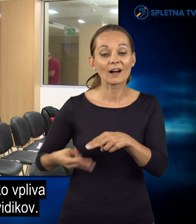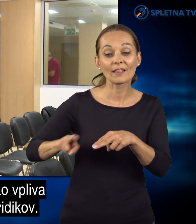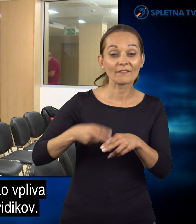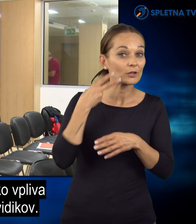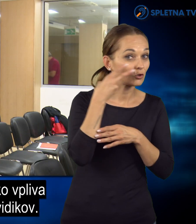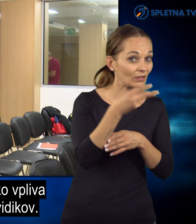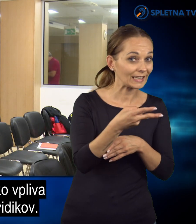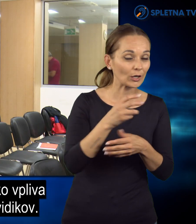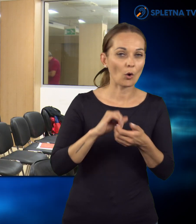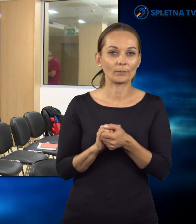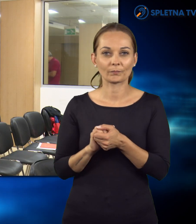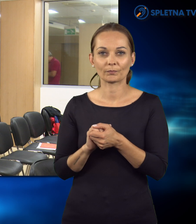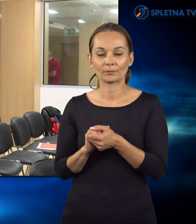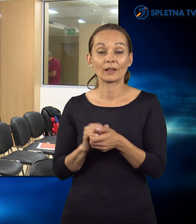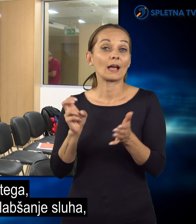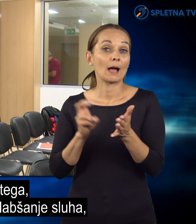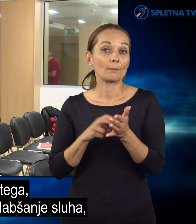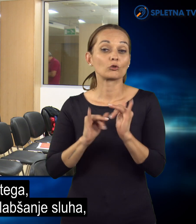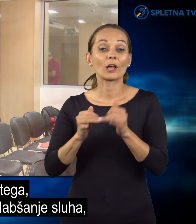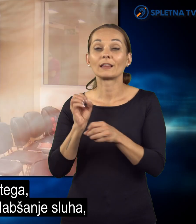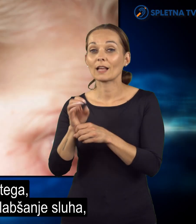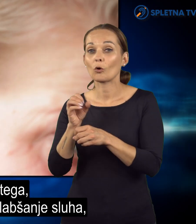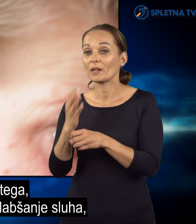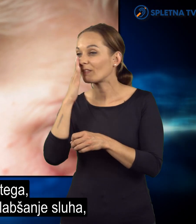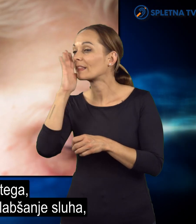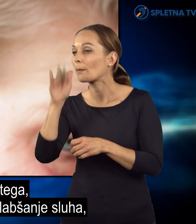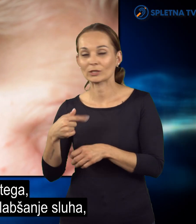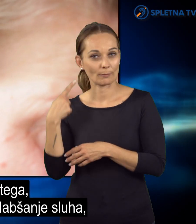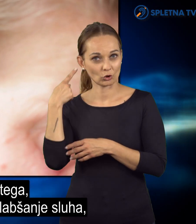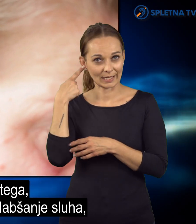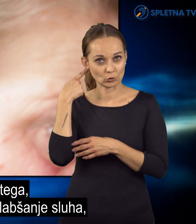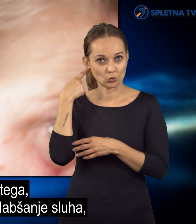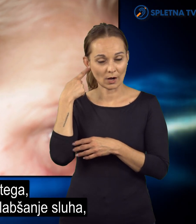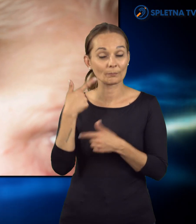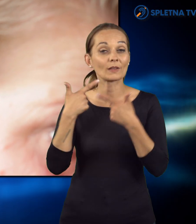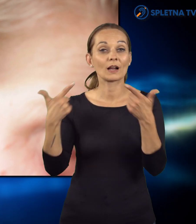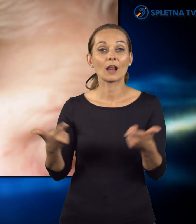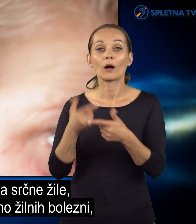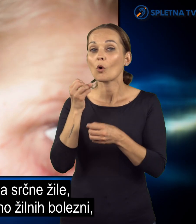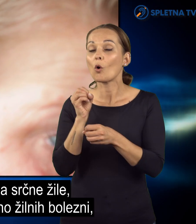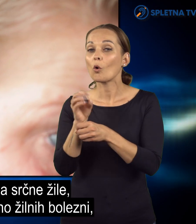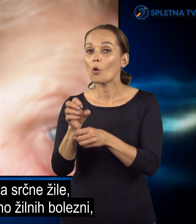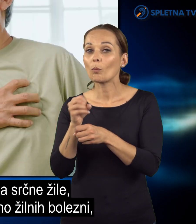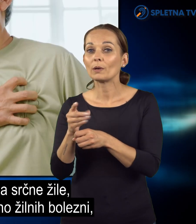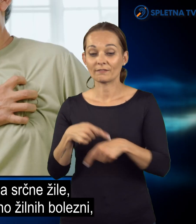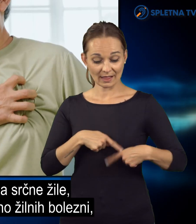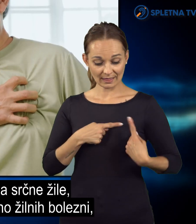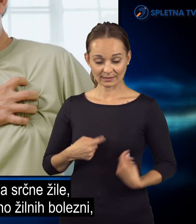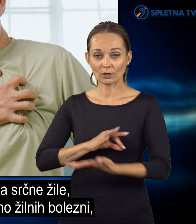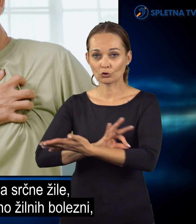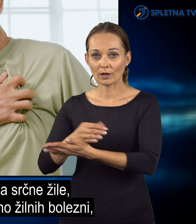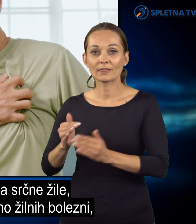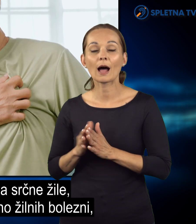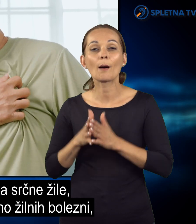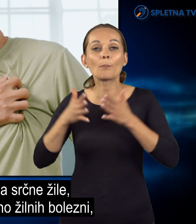vpliva na več vidikov, poleg tega, da vpliva na poslabšanje sluha, lahko vpliva tudi na srčno